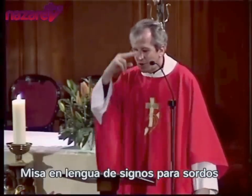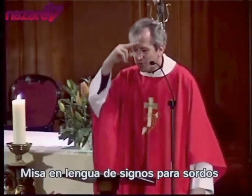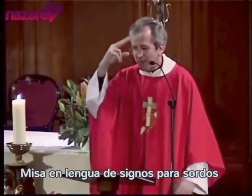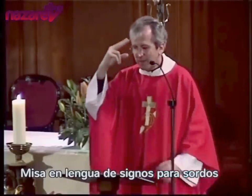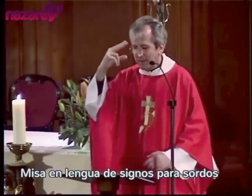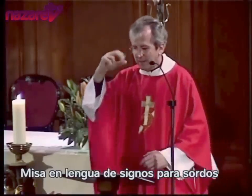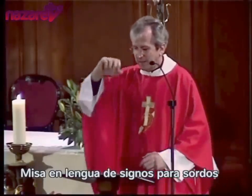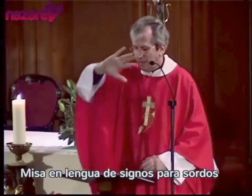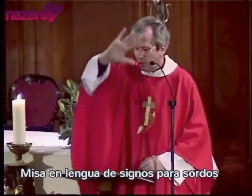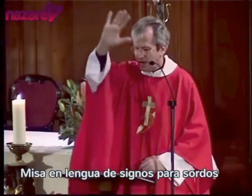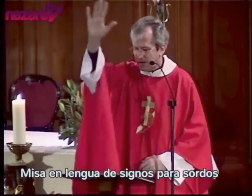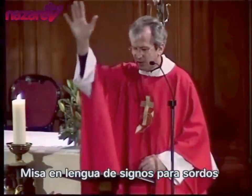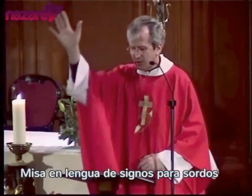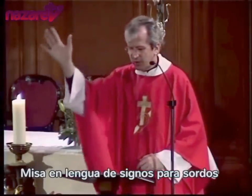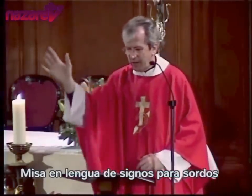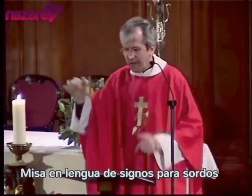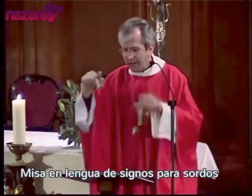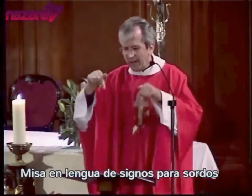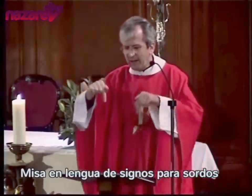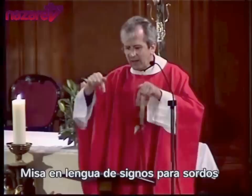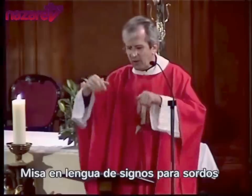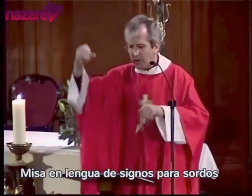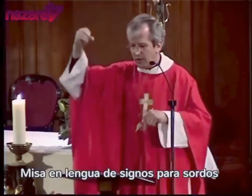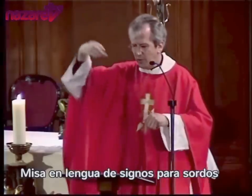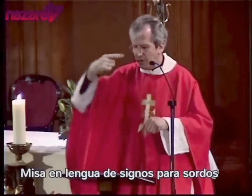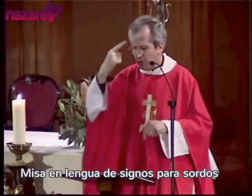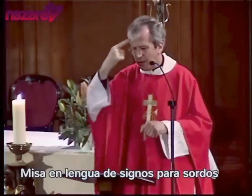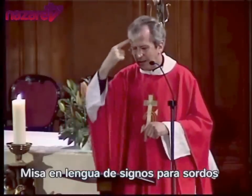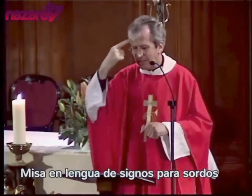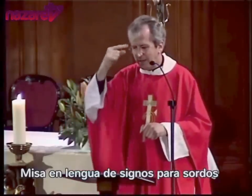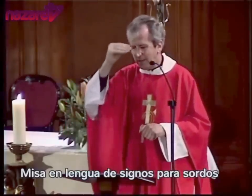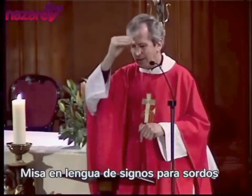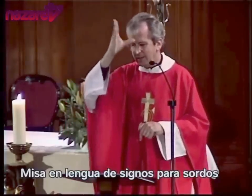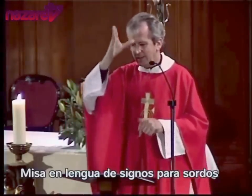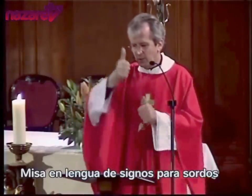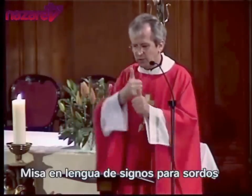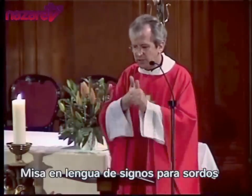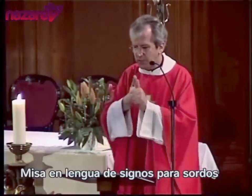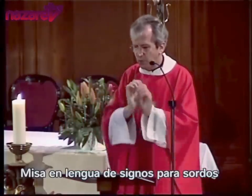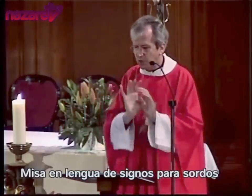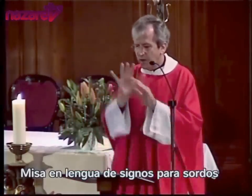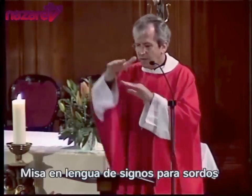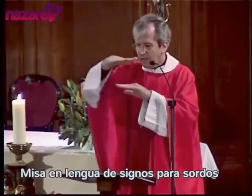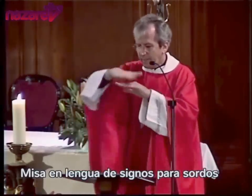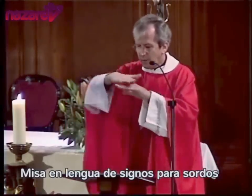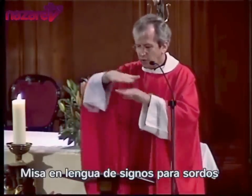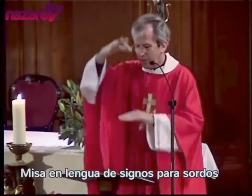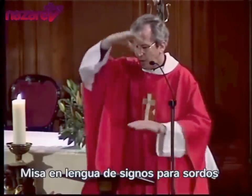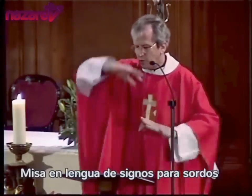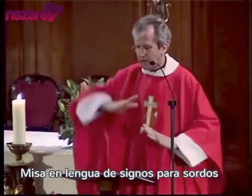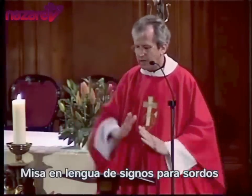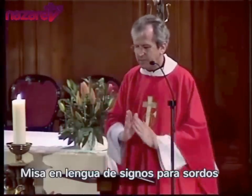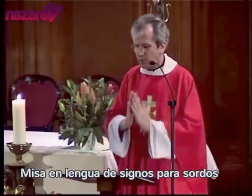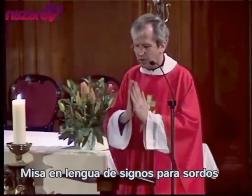espíritu. Dios Padre de los astros, que en el día de hoy iluminó las mentes de los discípulos, derramando